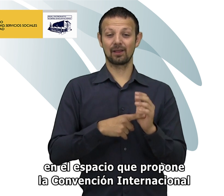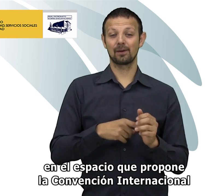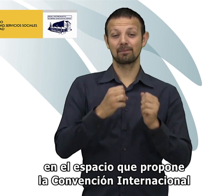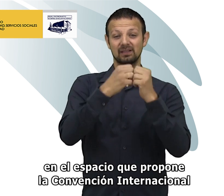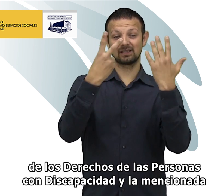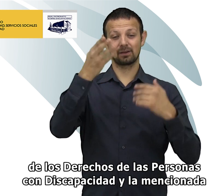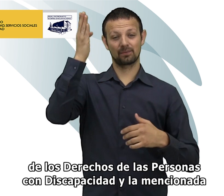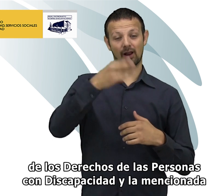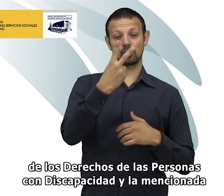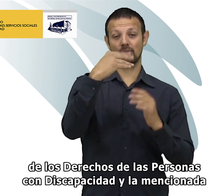mencionada Ley